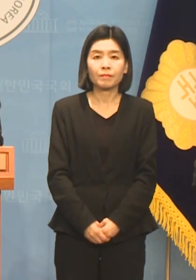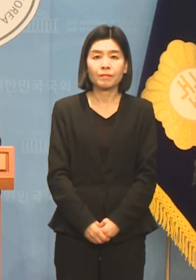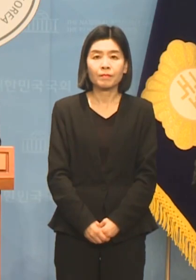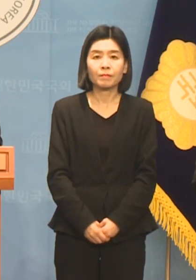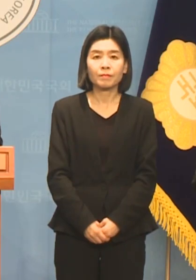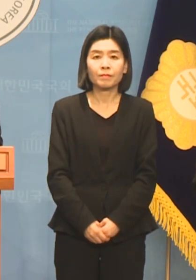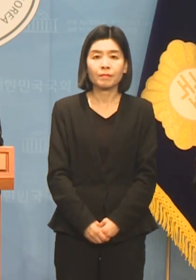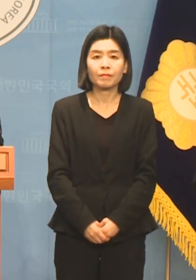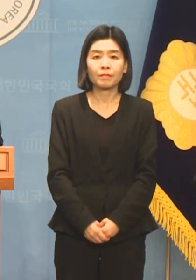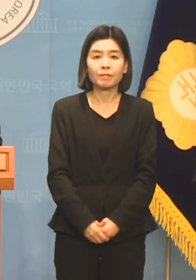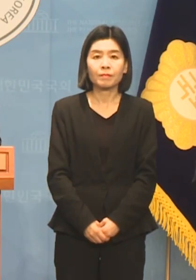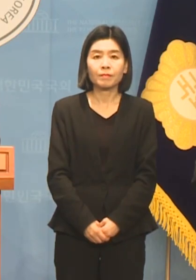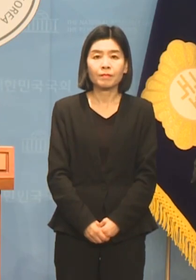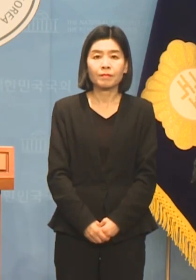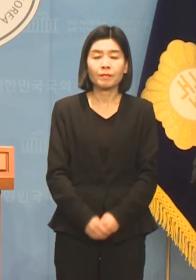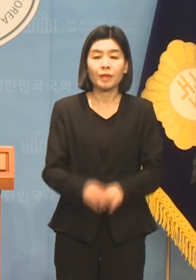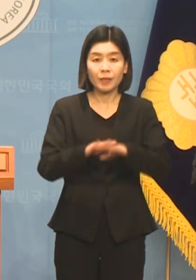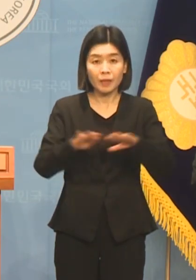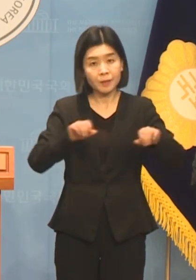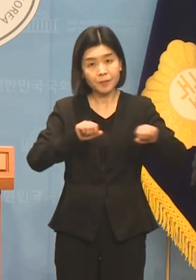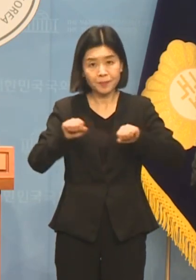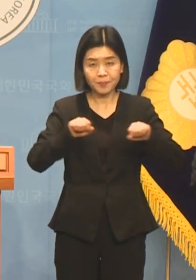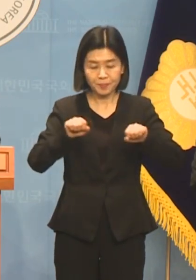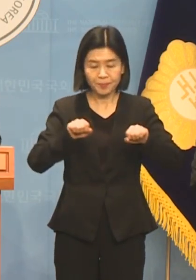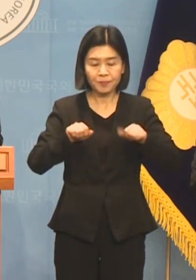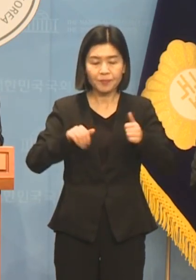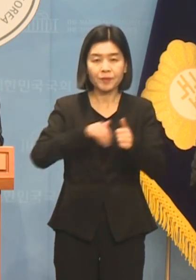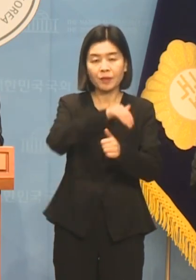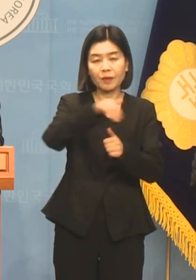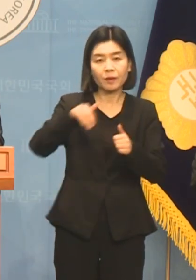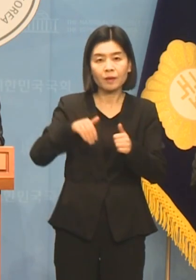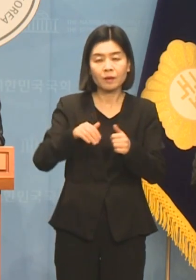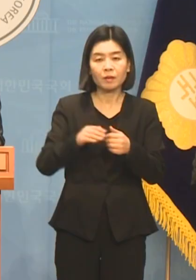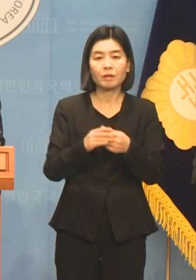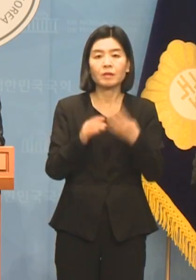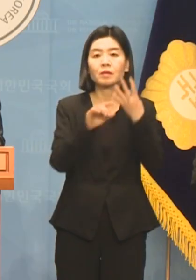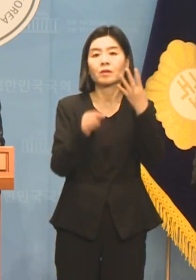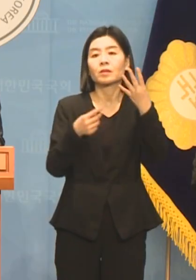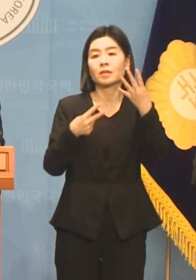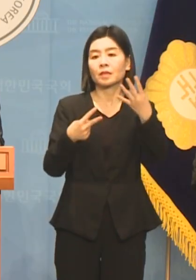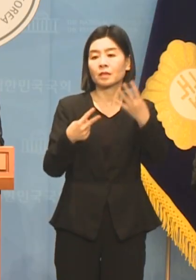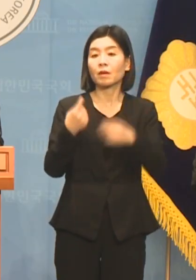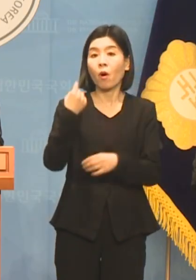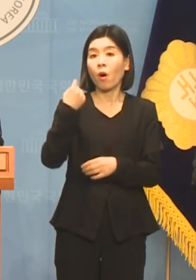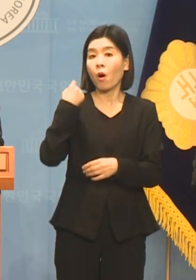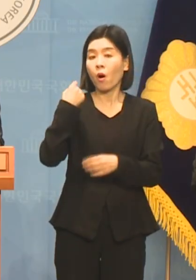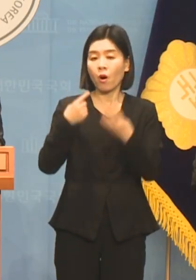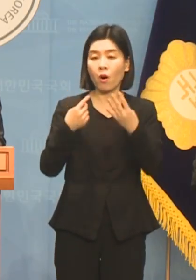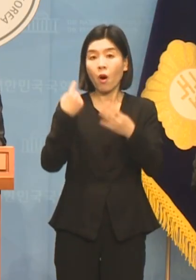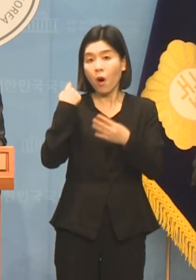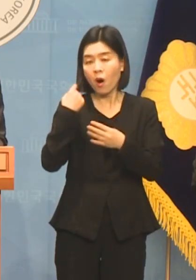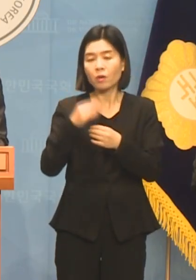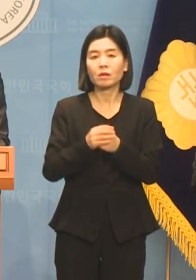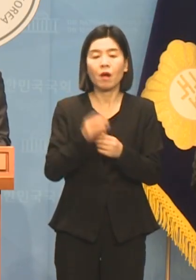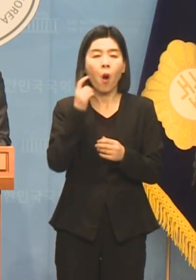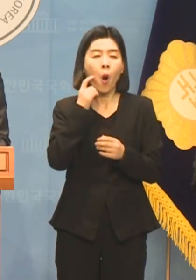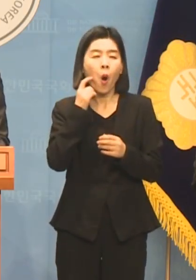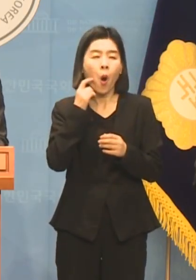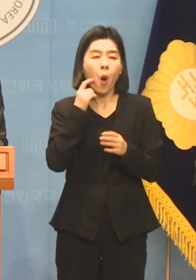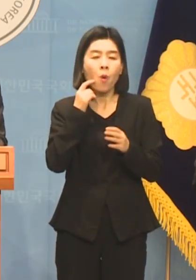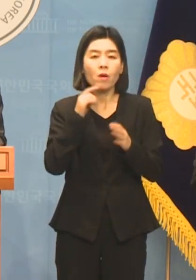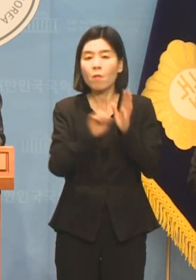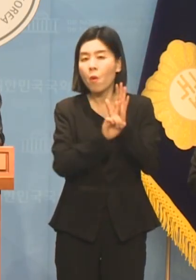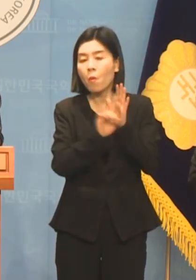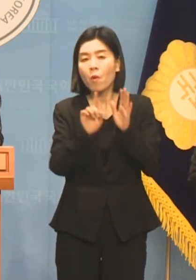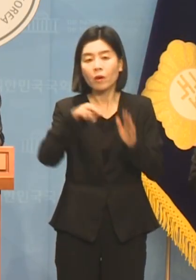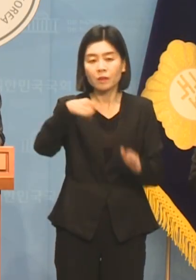네, 주요 대응 현황 보고 드리겠습니다. 4월 2일 어제 날짜로 허위 보도된 스카이데일리,